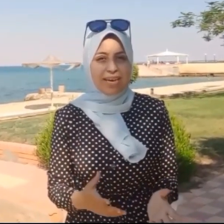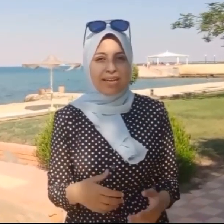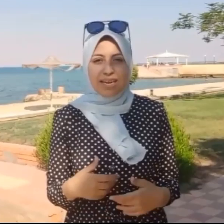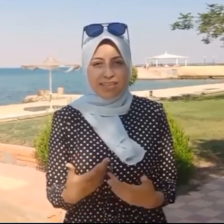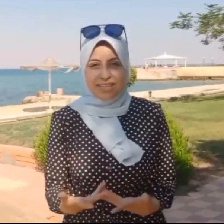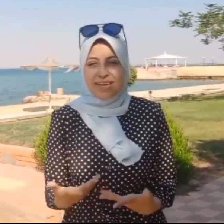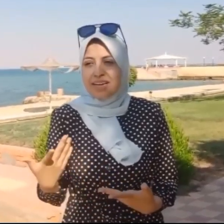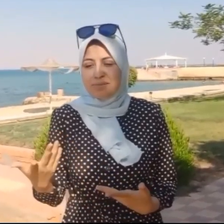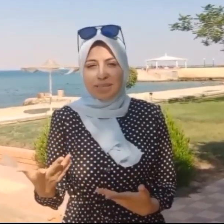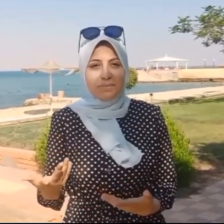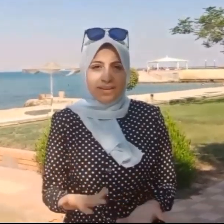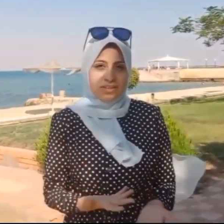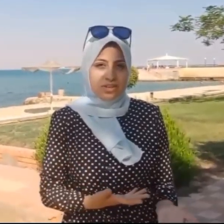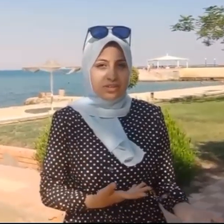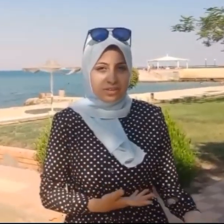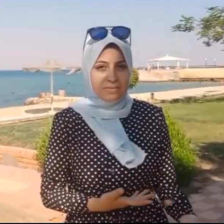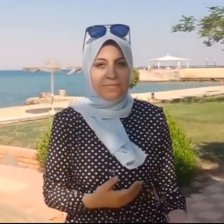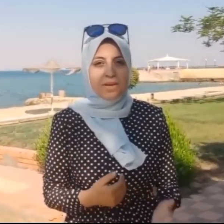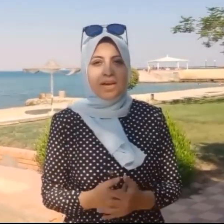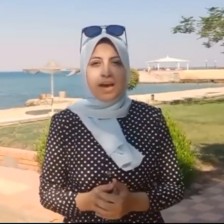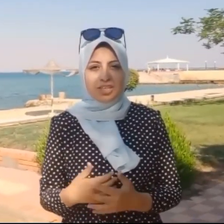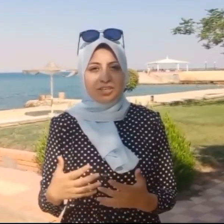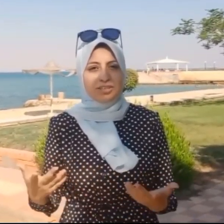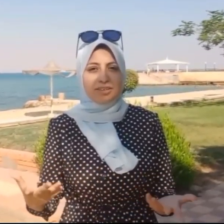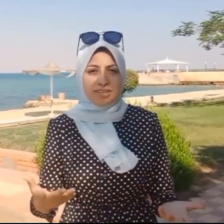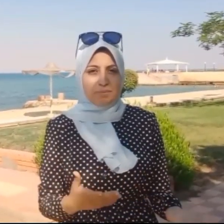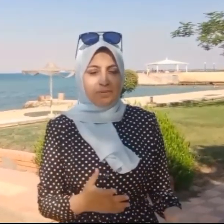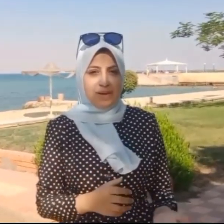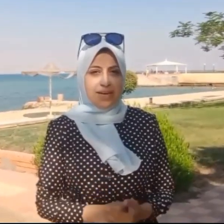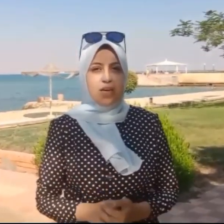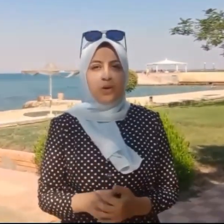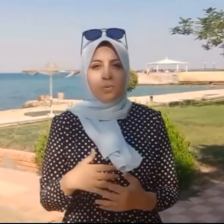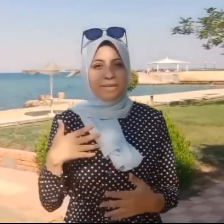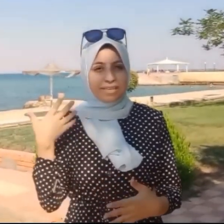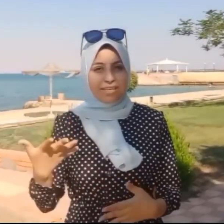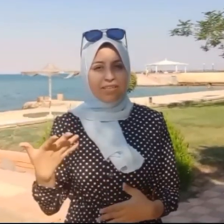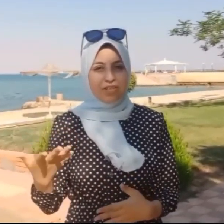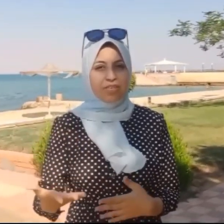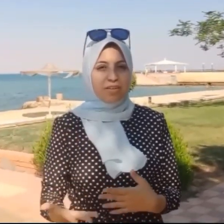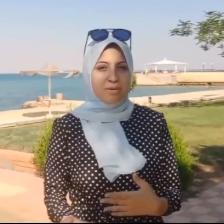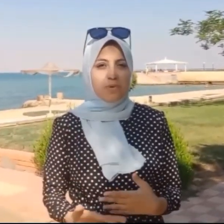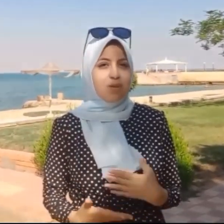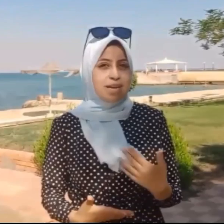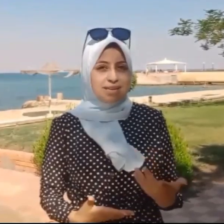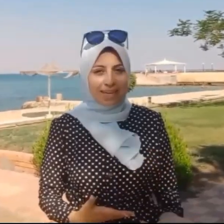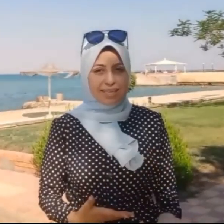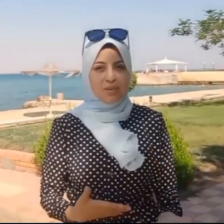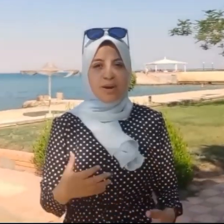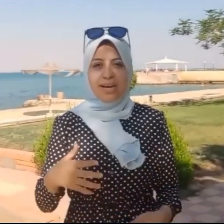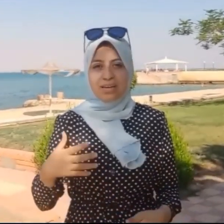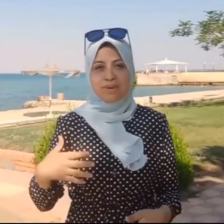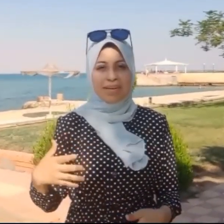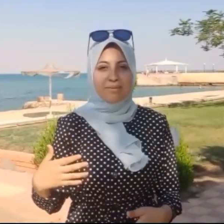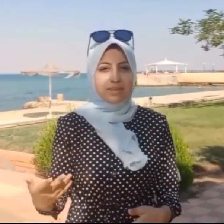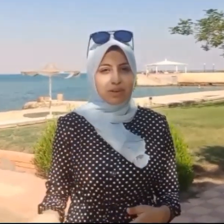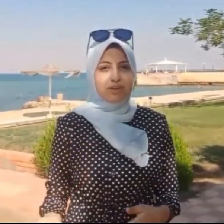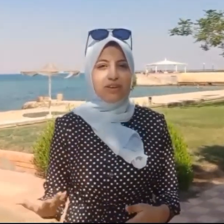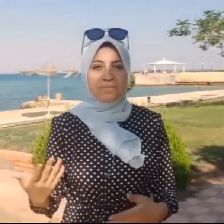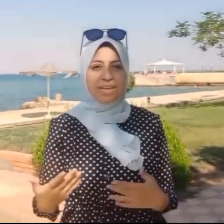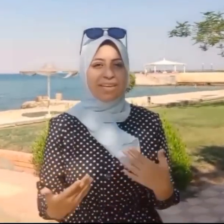اللي هتحتاجها لما تقابل اي شخص اصم عشان تقدر تتعامل معاه. وبعد كده الشخص الاصم هو اللي هيساعدك وهيعلمك كلمات اكتر لما يلاقيك